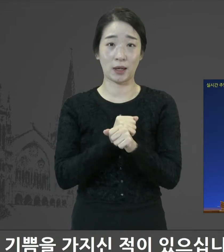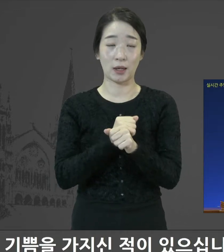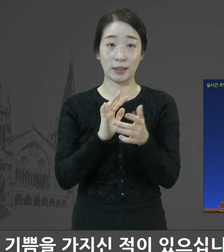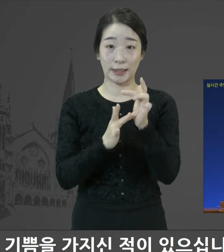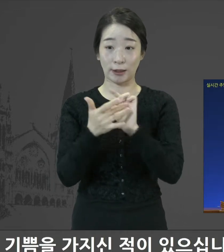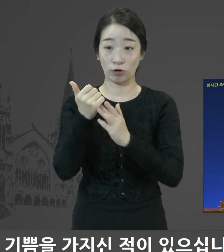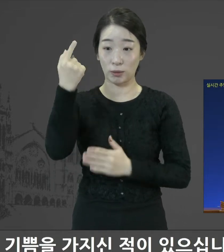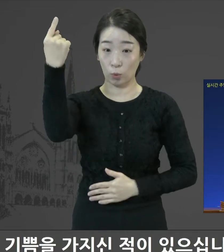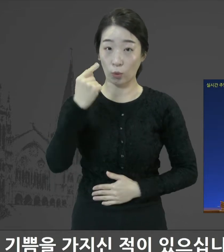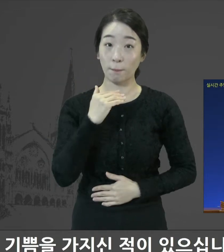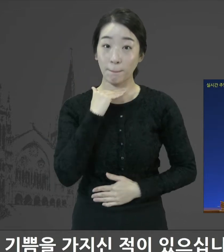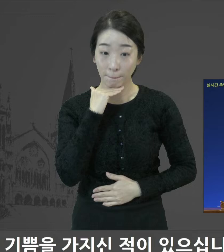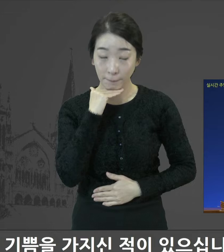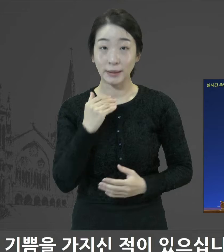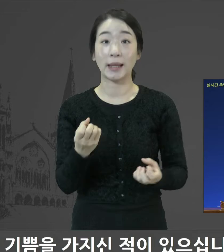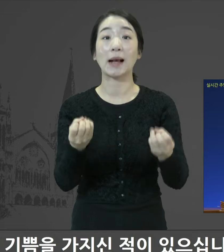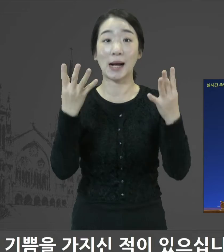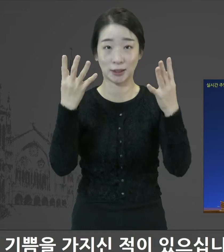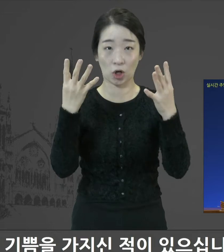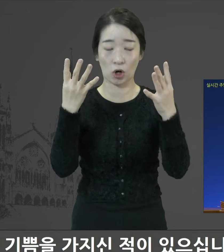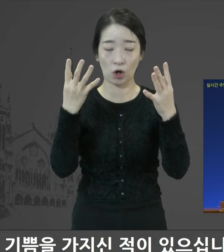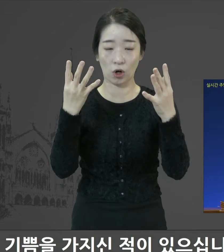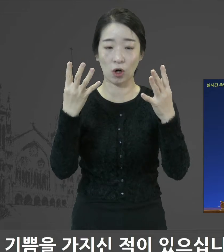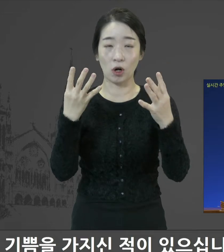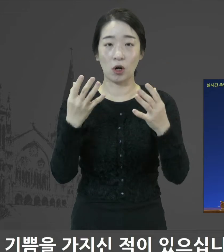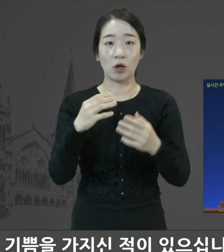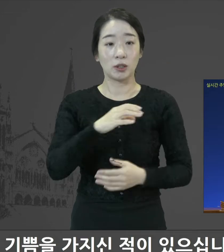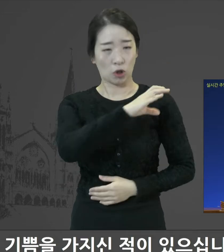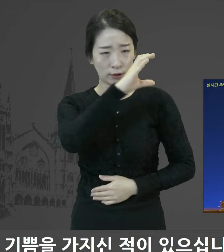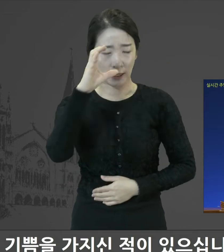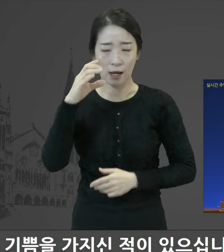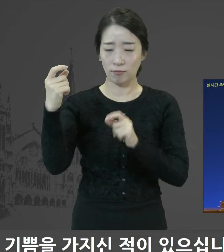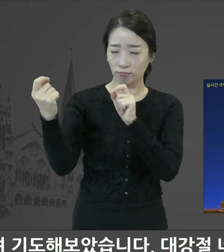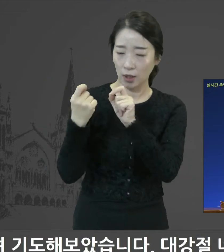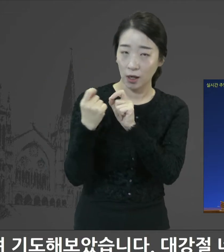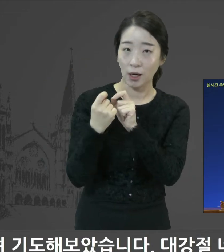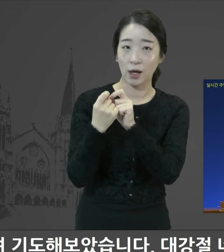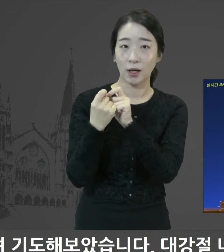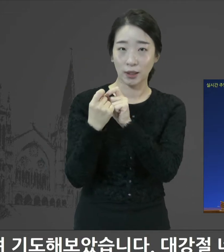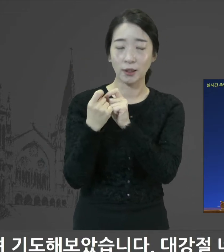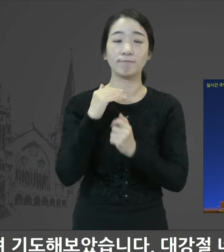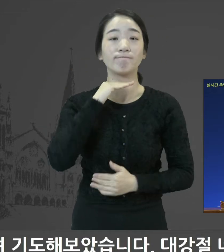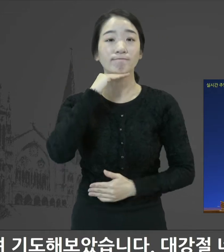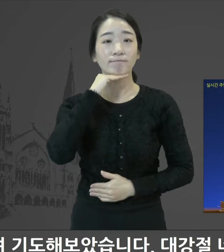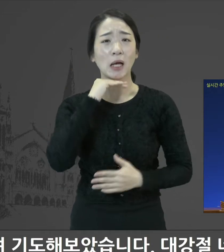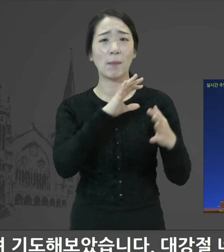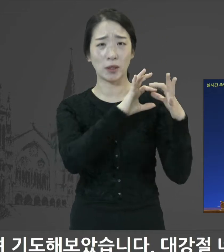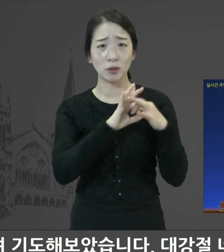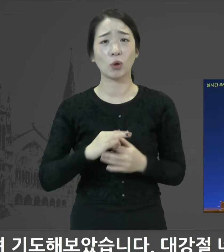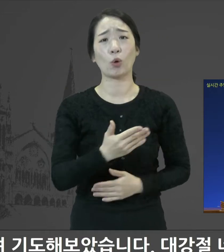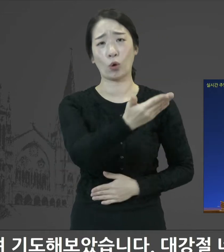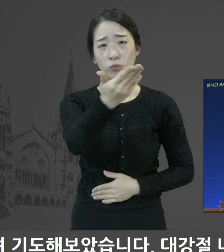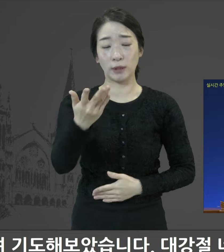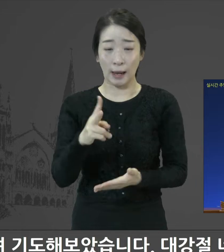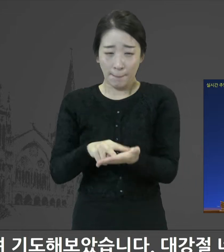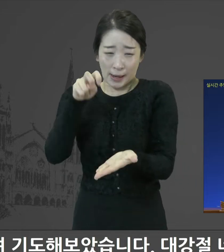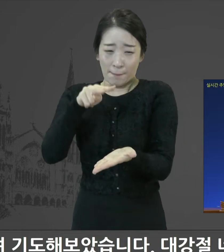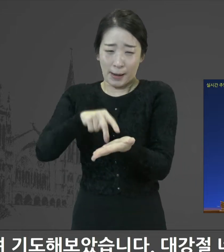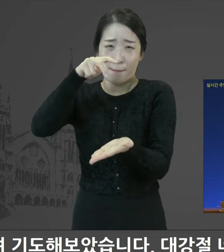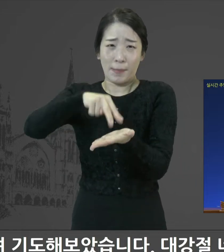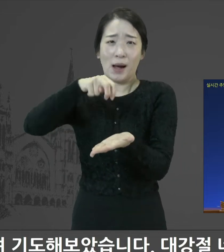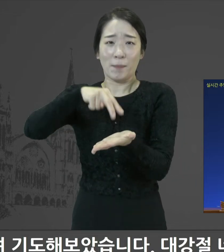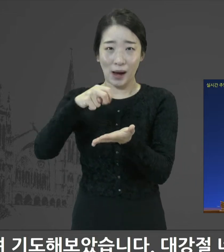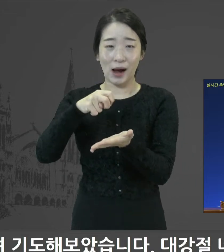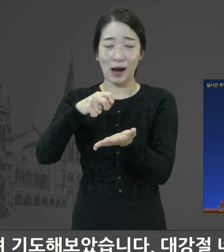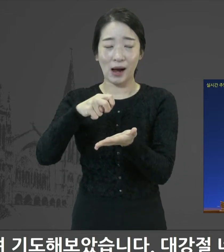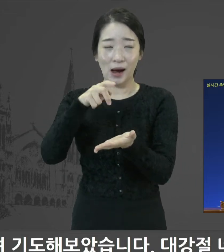네 번째 주일인데 이제 성탄절이 얼마 남지 않았습니다. 우리 이 기간에 펄쩍펄쩍 뛸만한 일이 우리에게 일어날 수